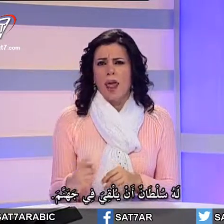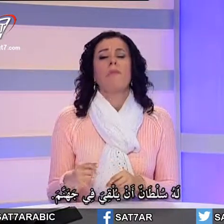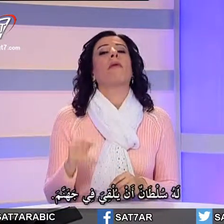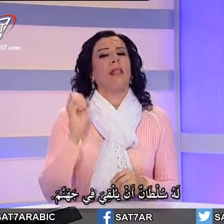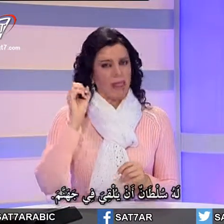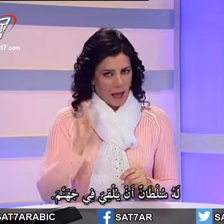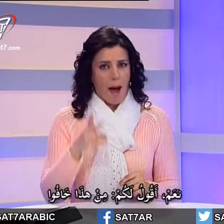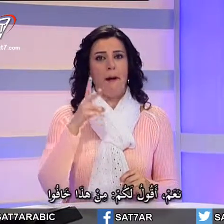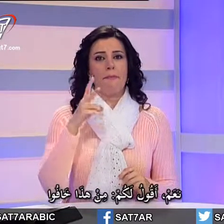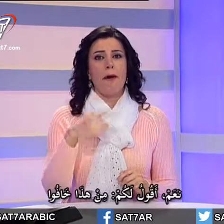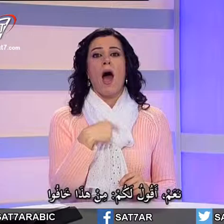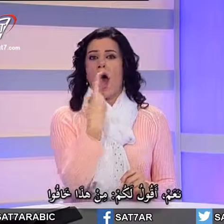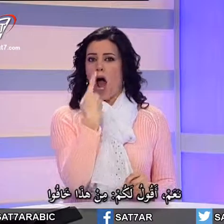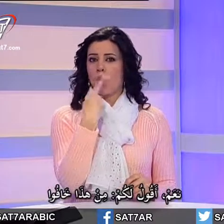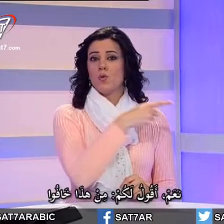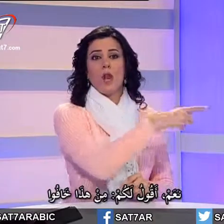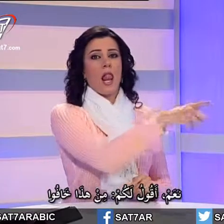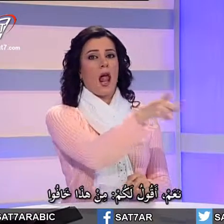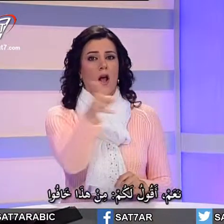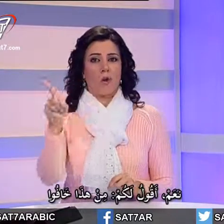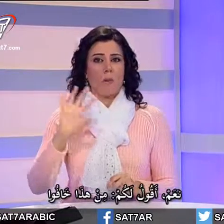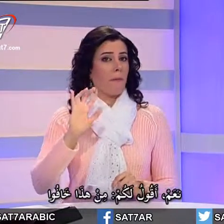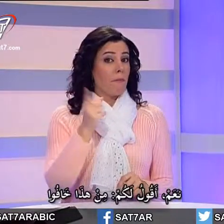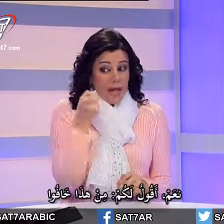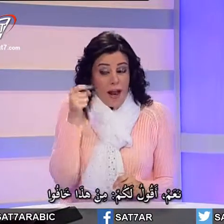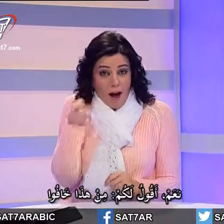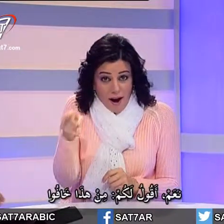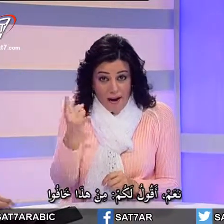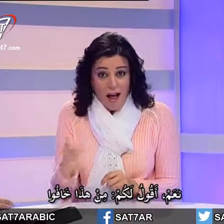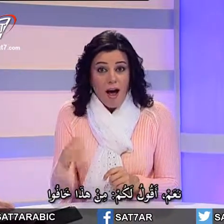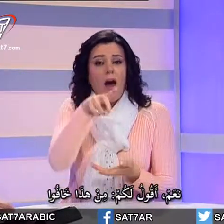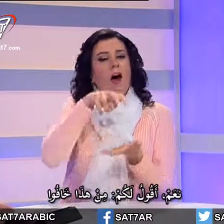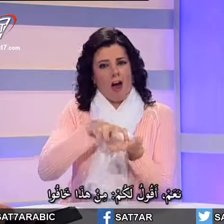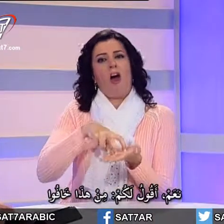جهنم. نعم أقول لكم، من هذا خافوا.